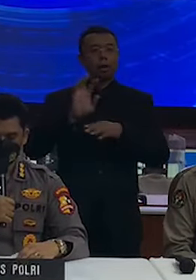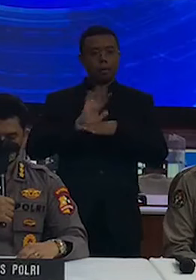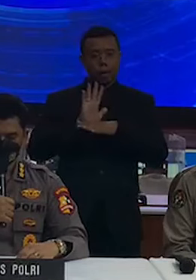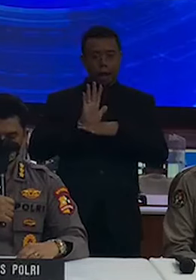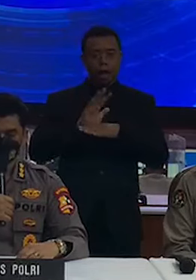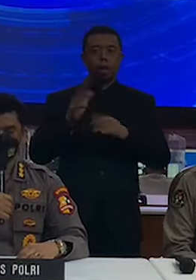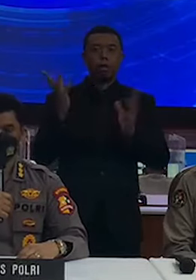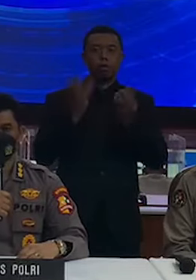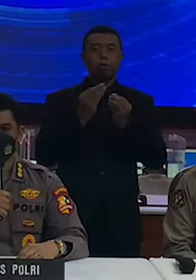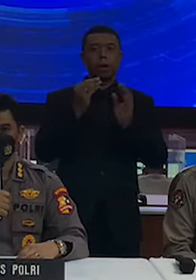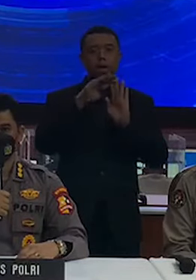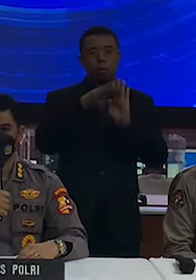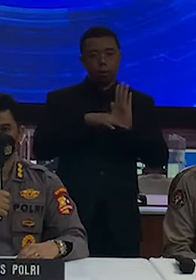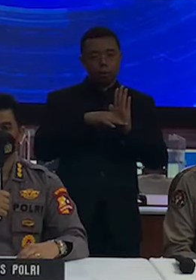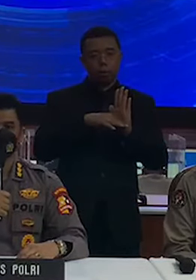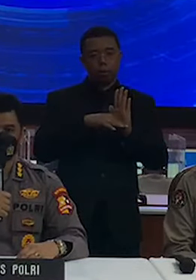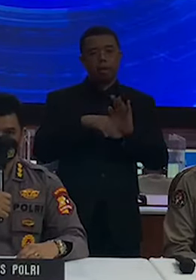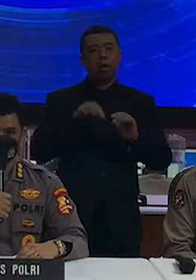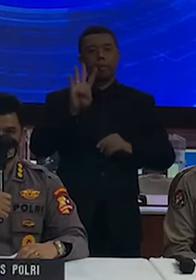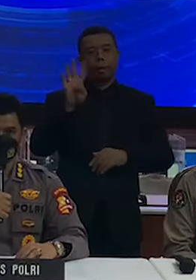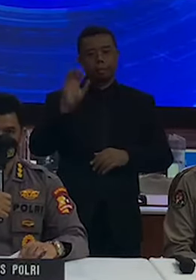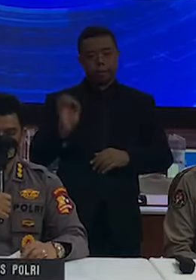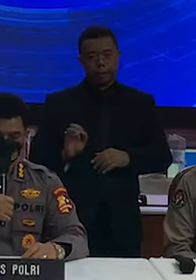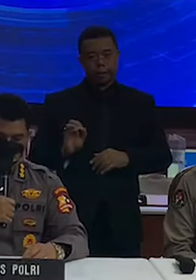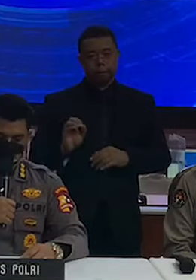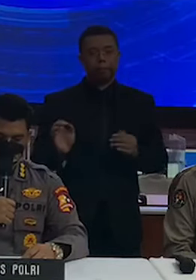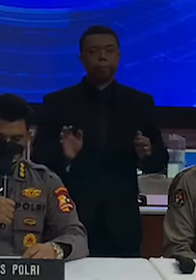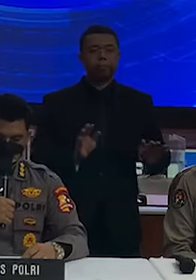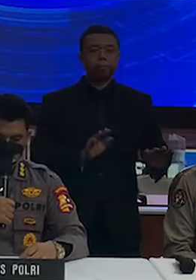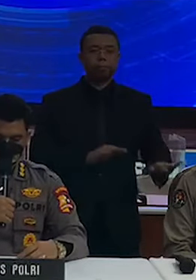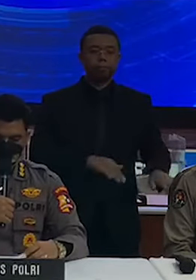Merak mengalami penurunan 4%.